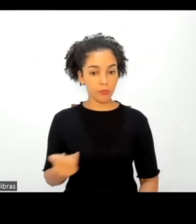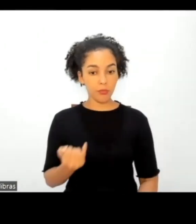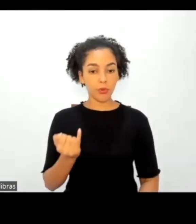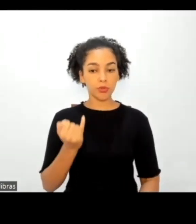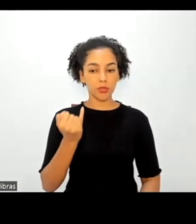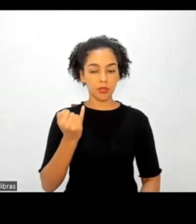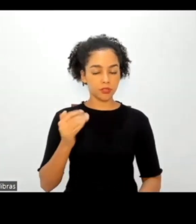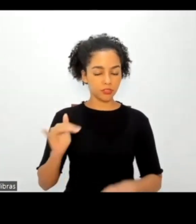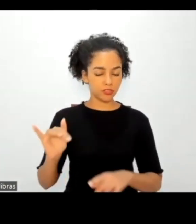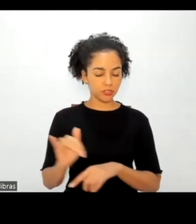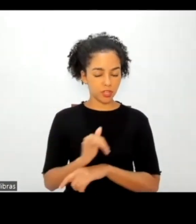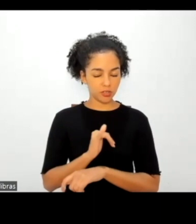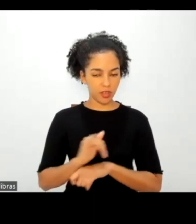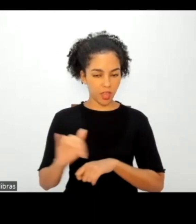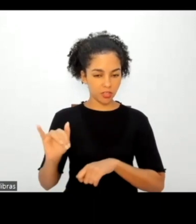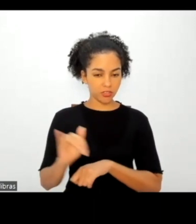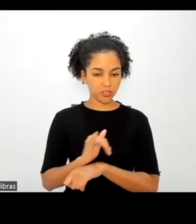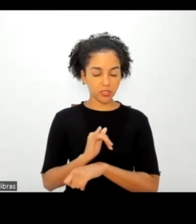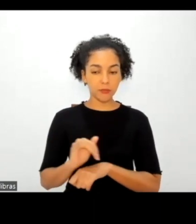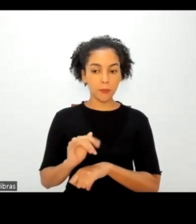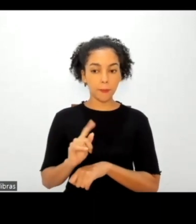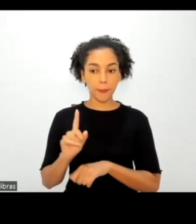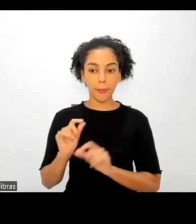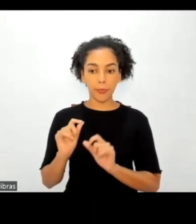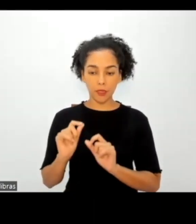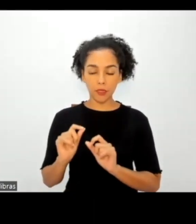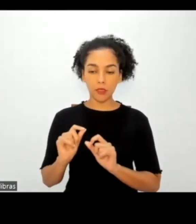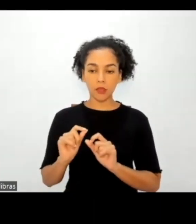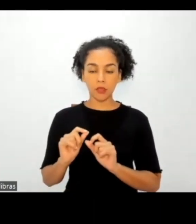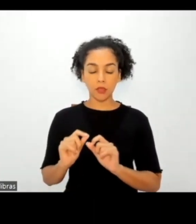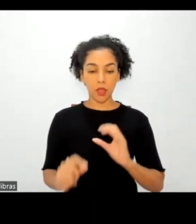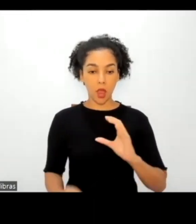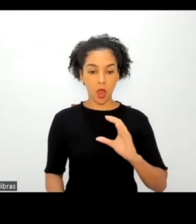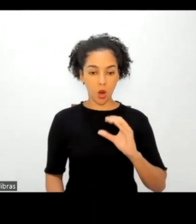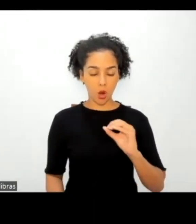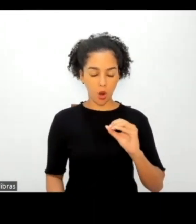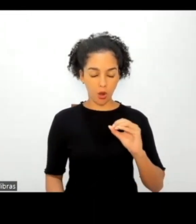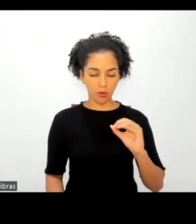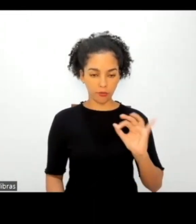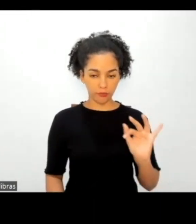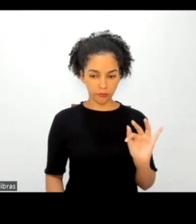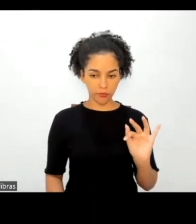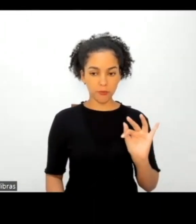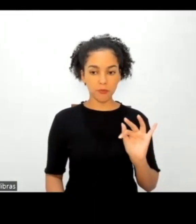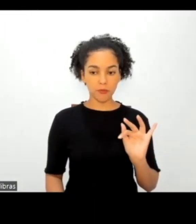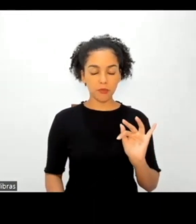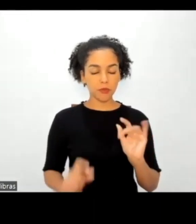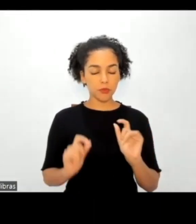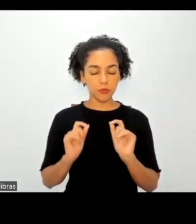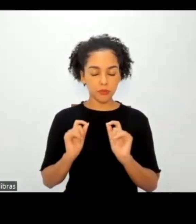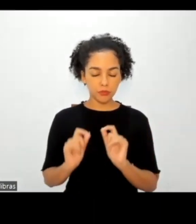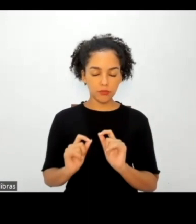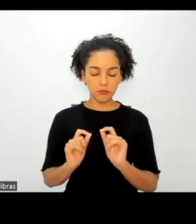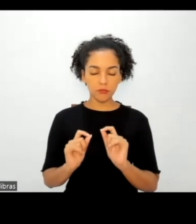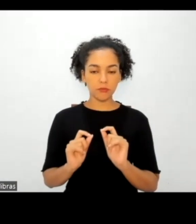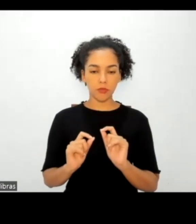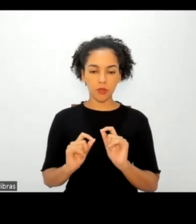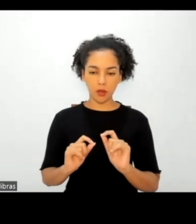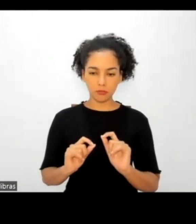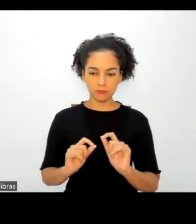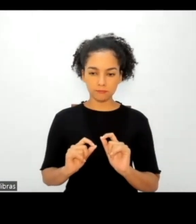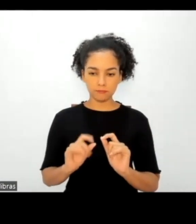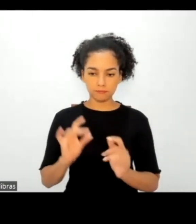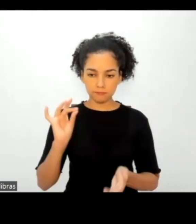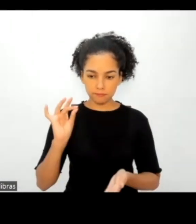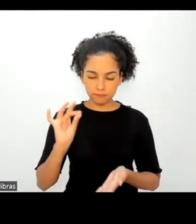estratégico, né, e que também essa atividade, né, ser puxada pela COF, não só reafirma, né, assim, uma,